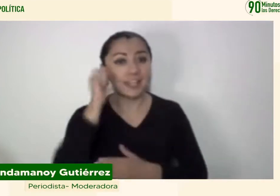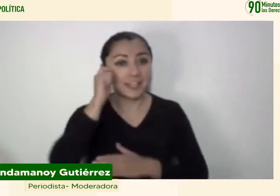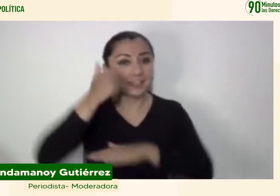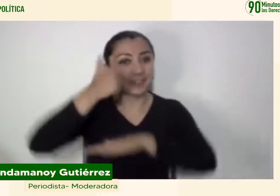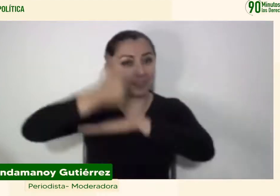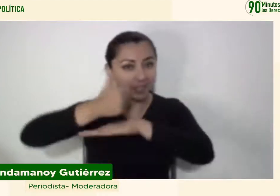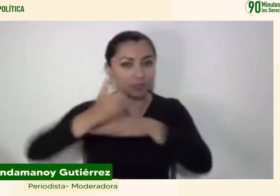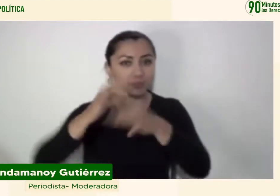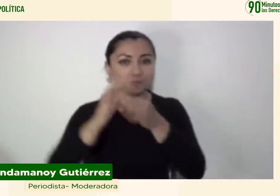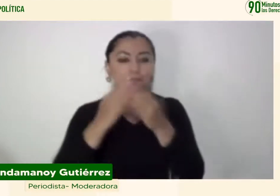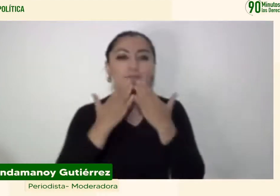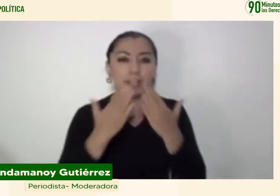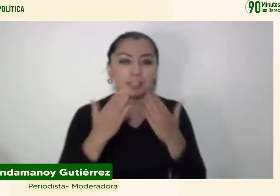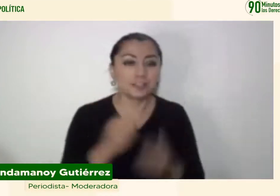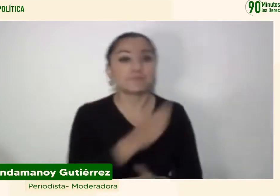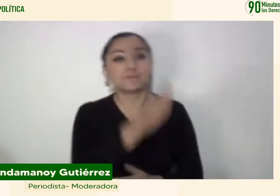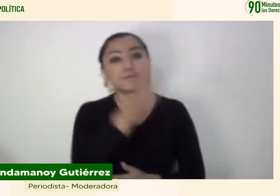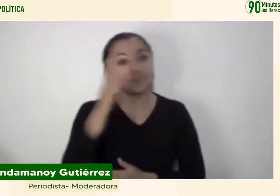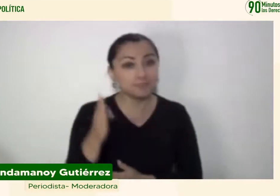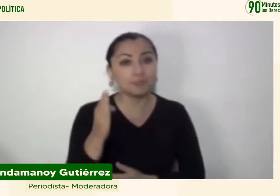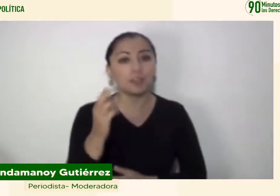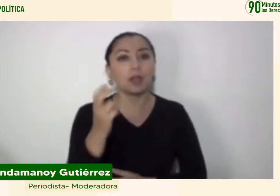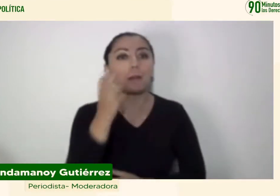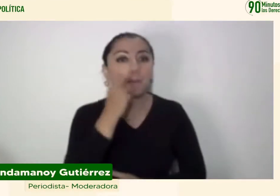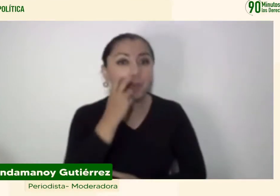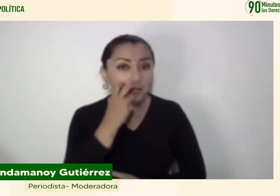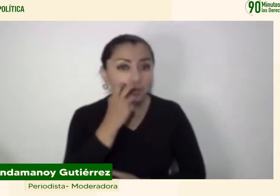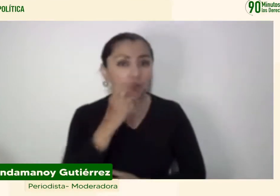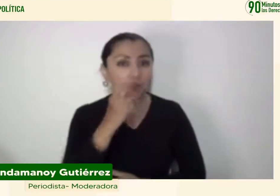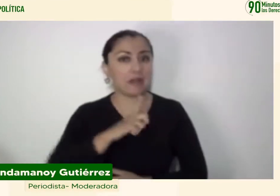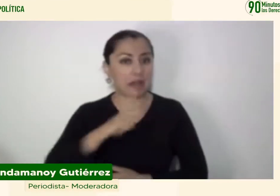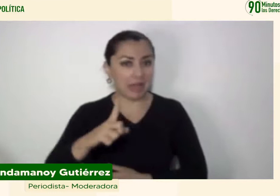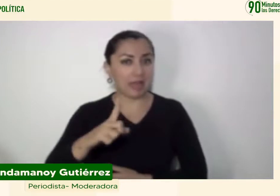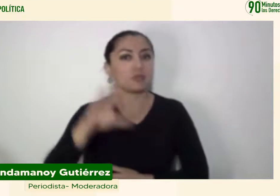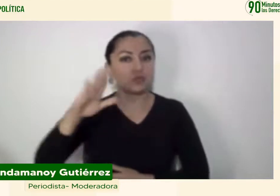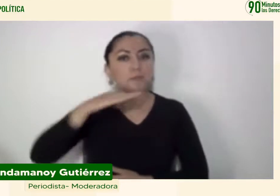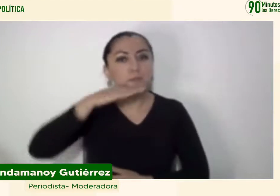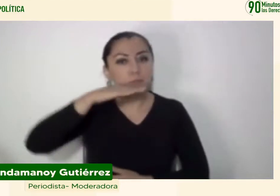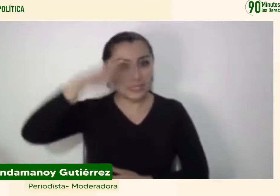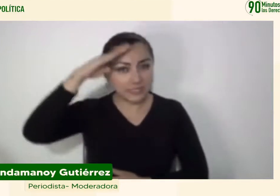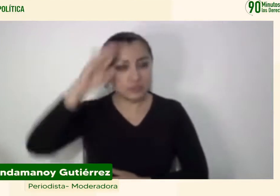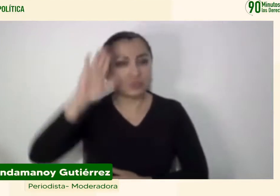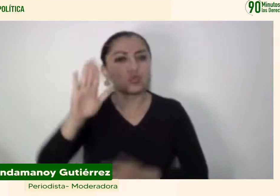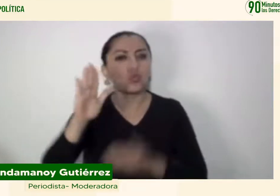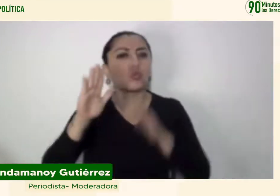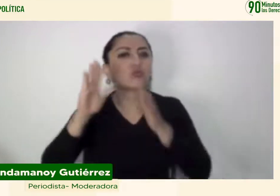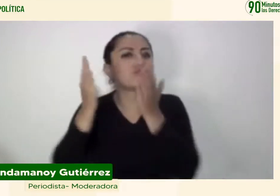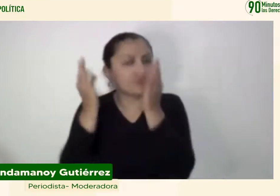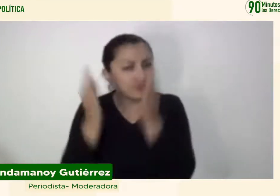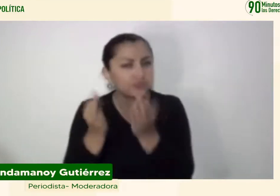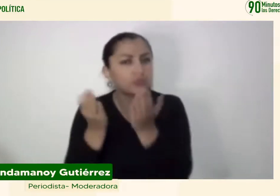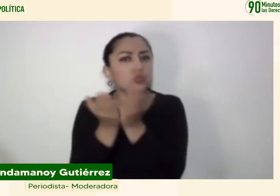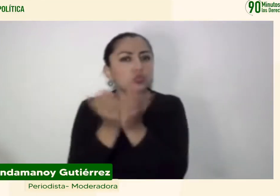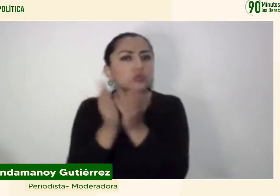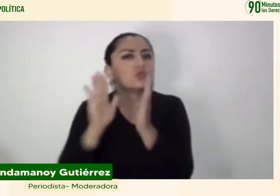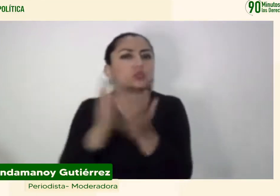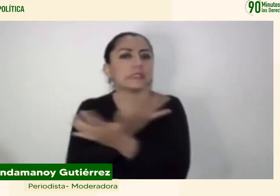muchas gracias henry director de fenalco vamos con la siguiente persona anderson es un líder sordo de